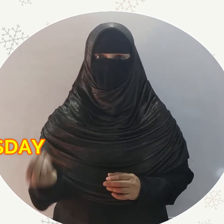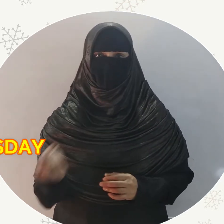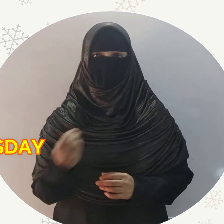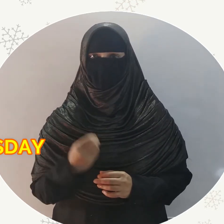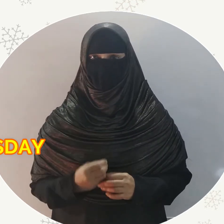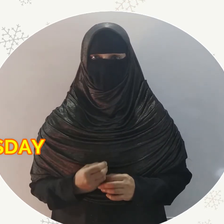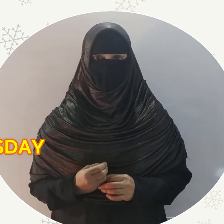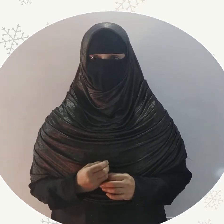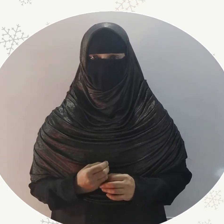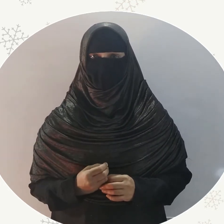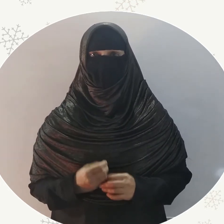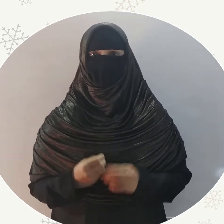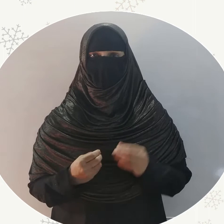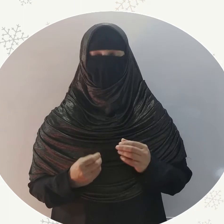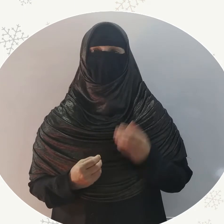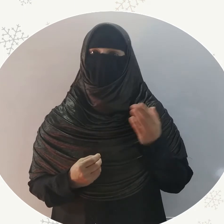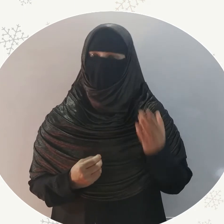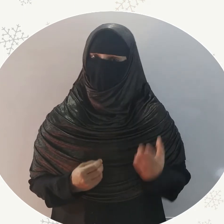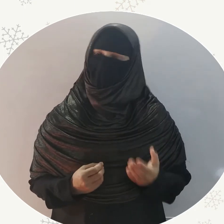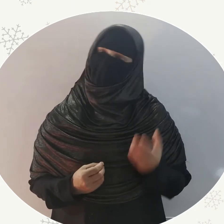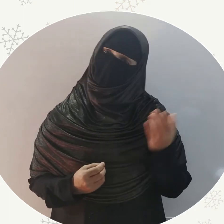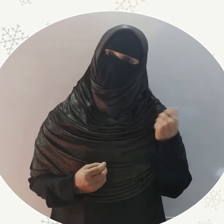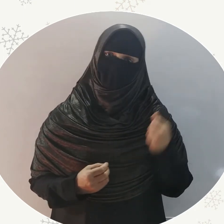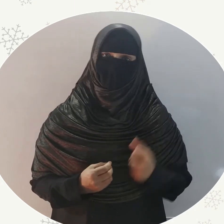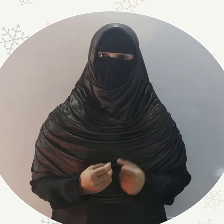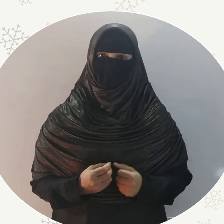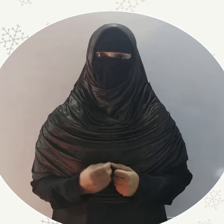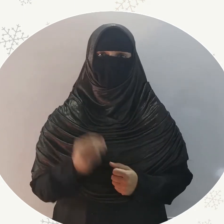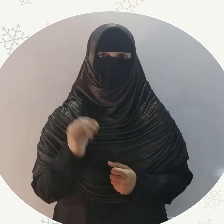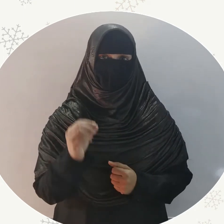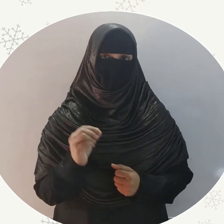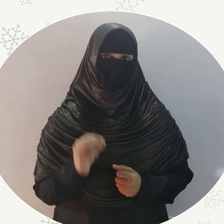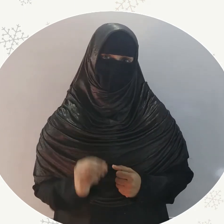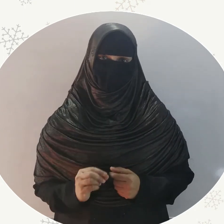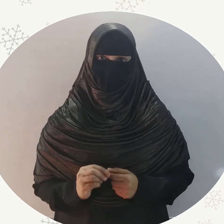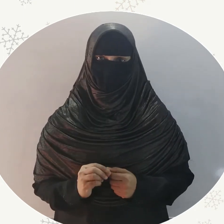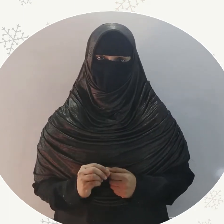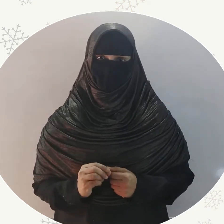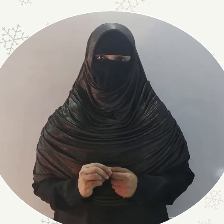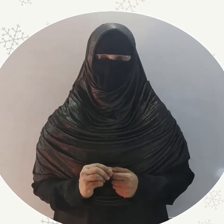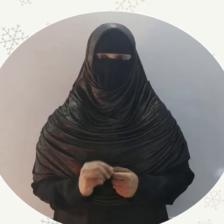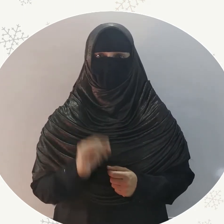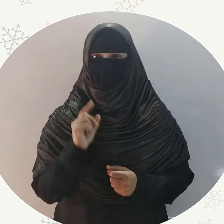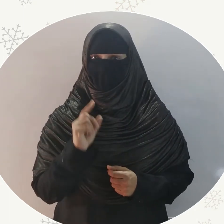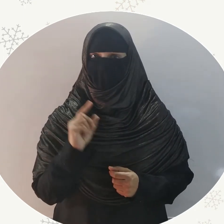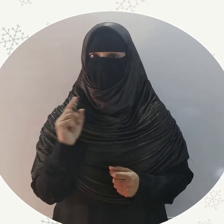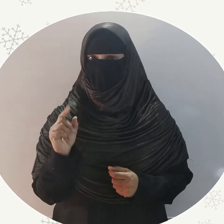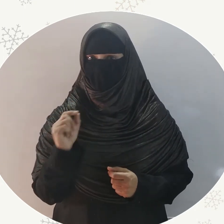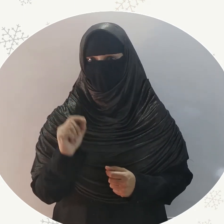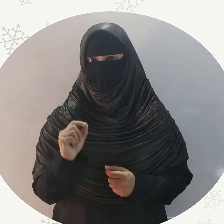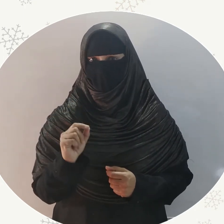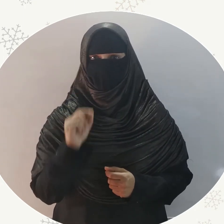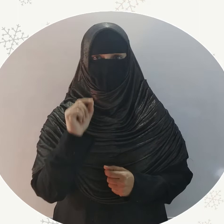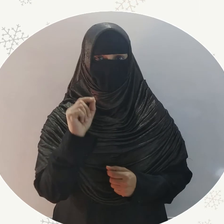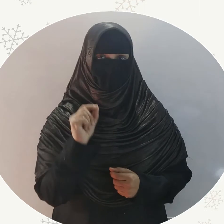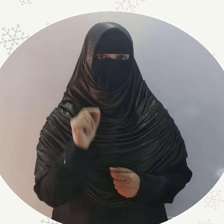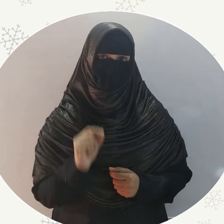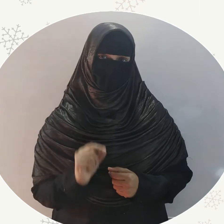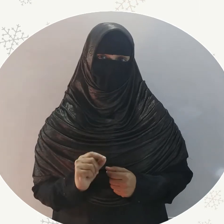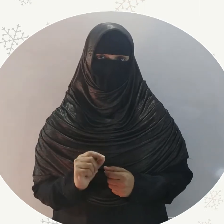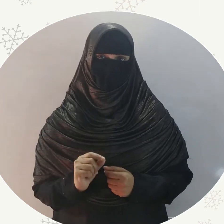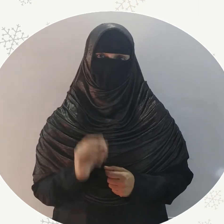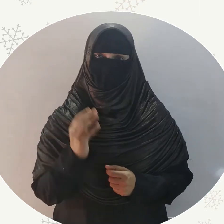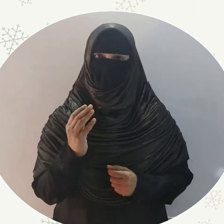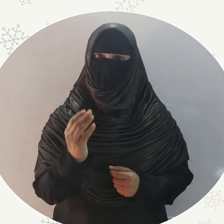നമ്മൾ 0 ലെവലിൽ നിന്ന് തുടങ്ങുന്നത് കൊണ്ട് ഈ വേർഡും കൺസിഡർ ചെയ്തു. ഇനി ഒരു ഇൻട്രസ്റ്റിംഗ് കാര്യം പറയട്ടെ. നിങ്ങൾ ഒരു കടയിൽ പോയി,